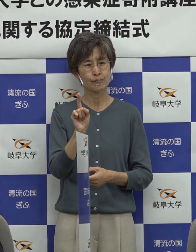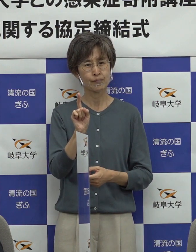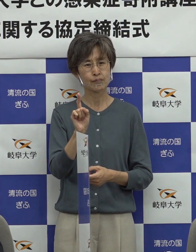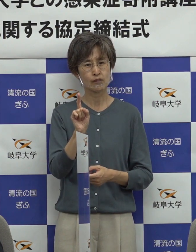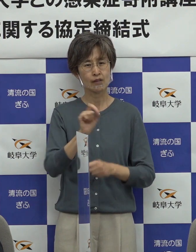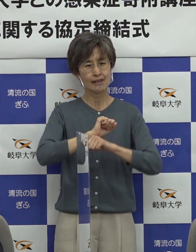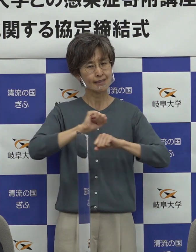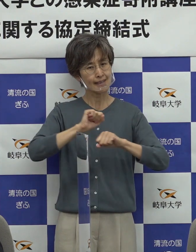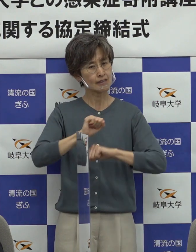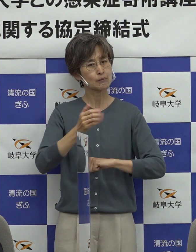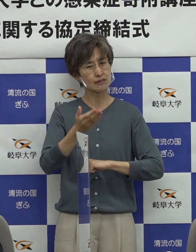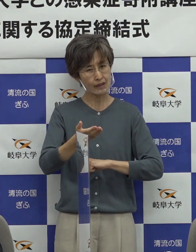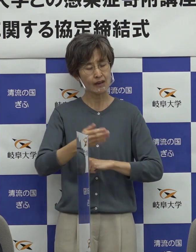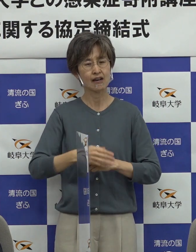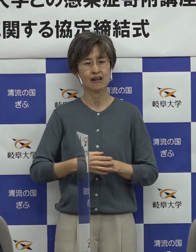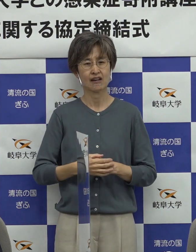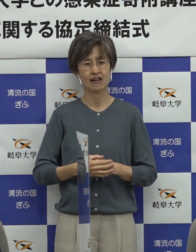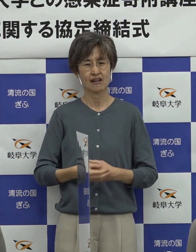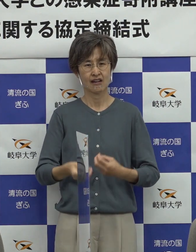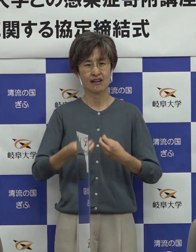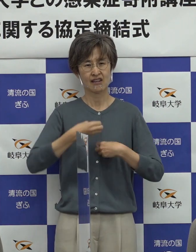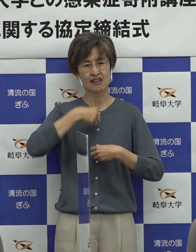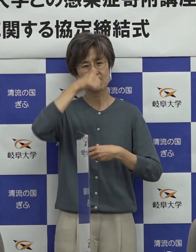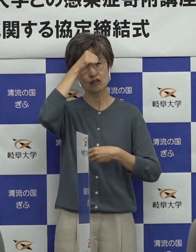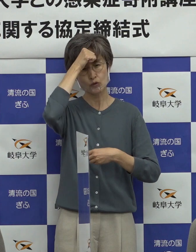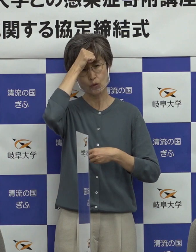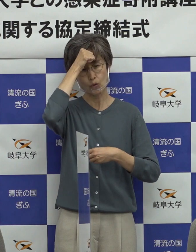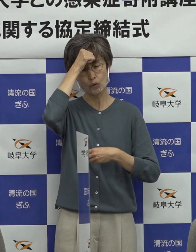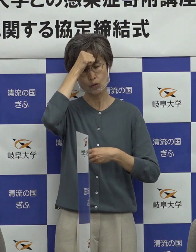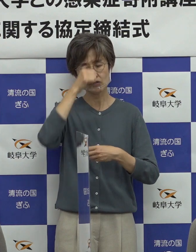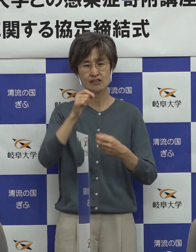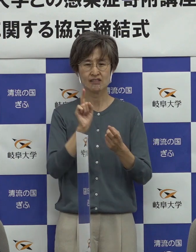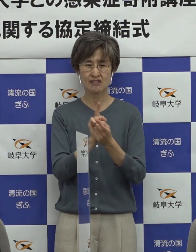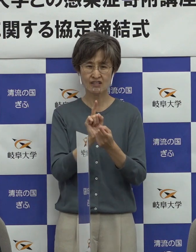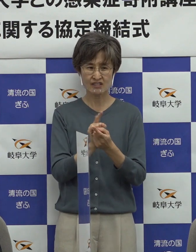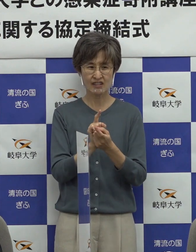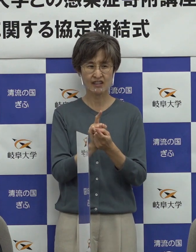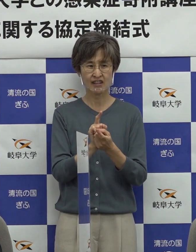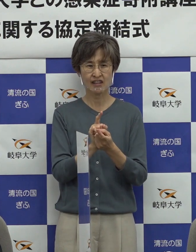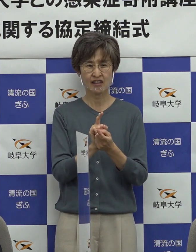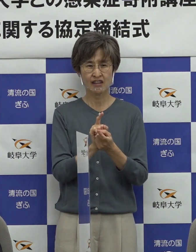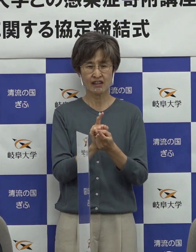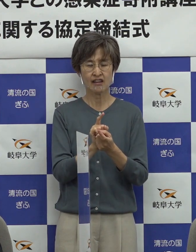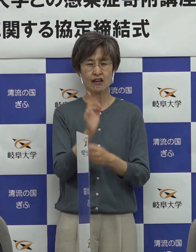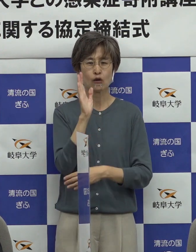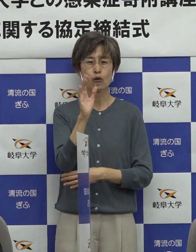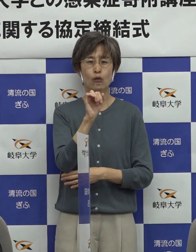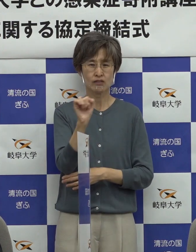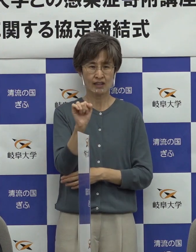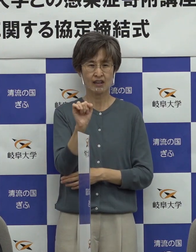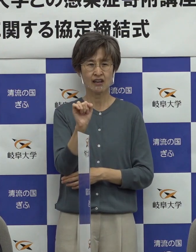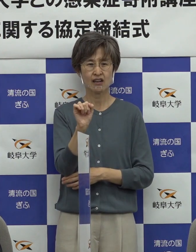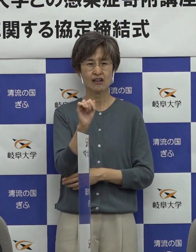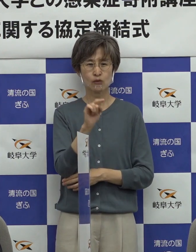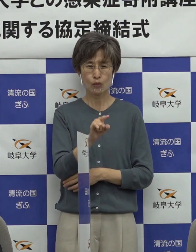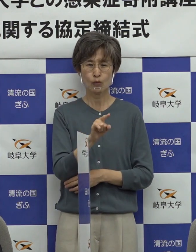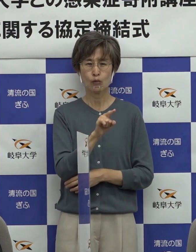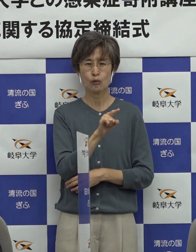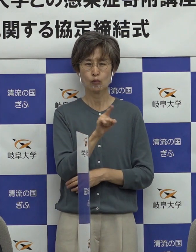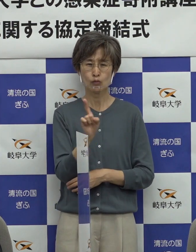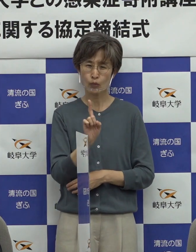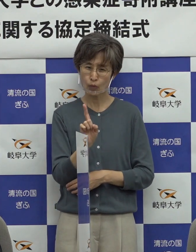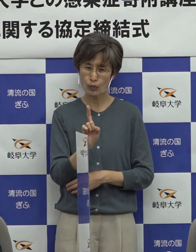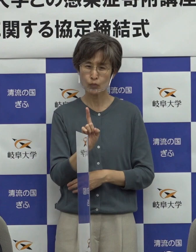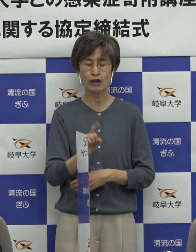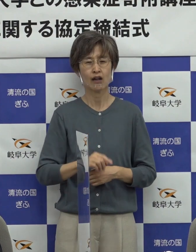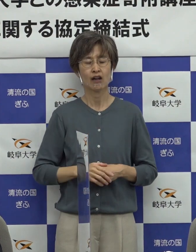生かしていくというか、感染症対策にどういうところがこの講座を設置することによって、